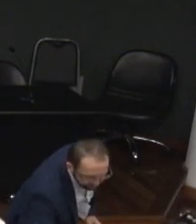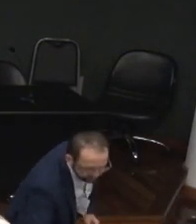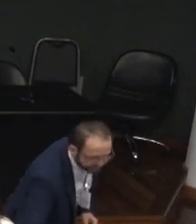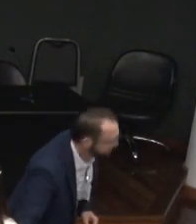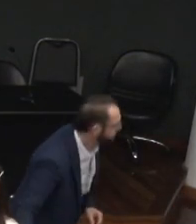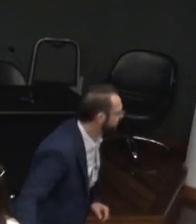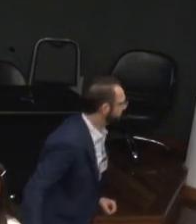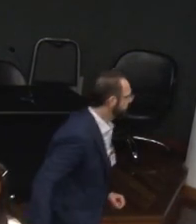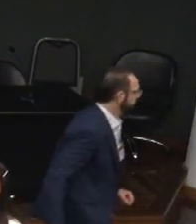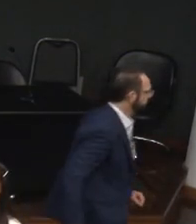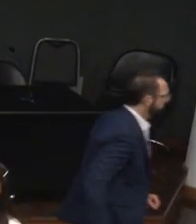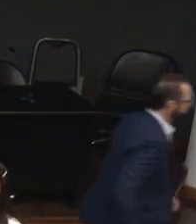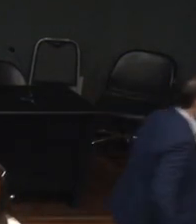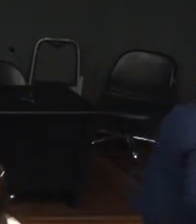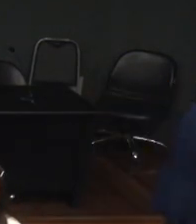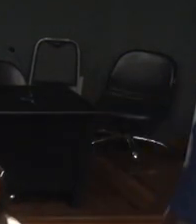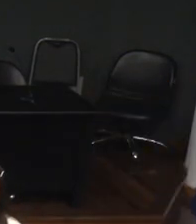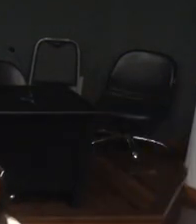Todo mundo tem o exercício?